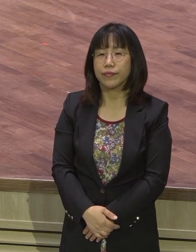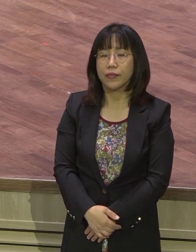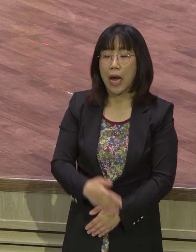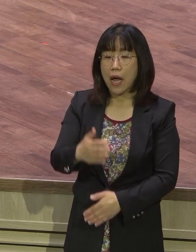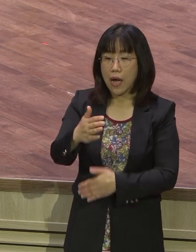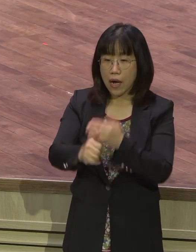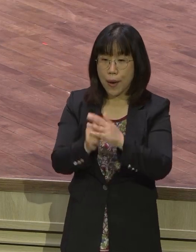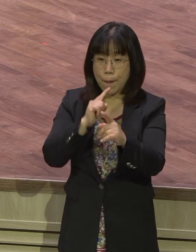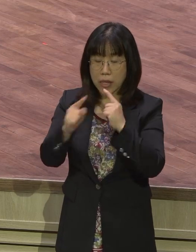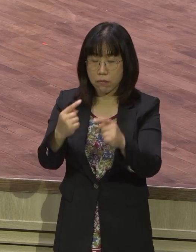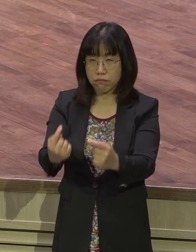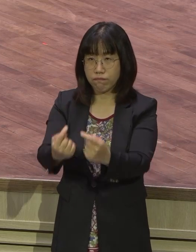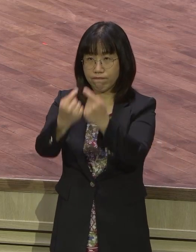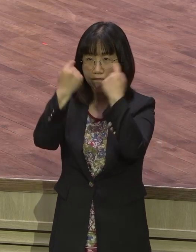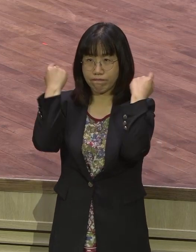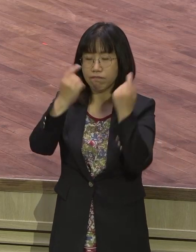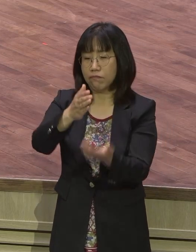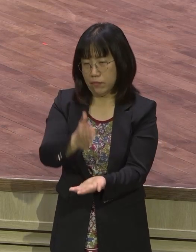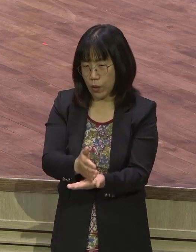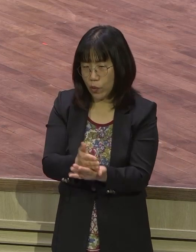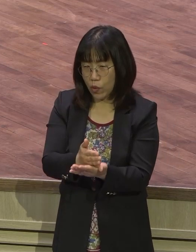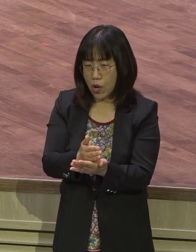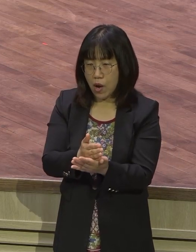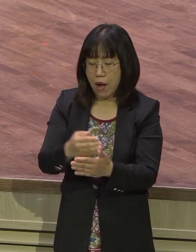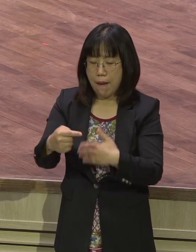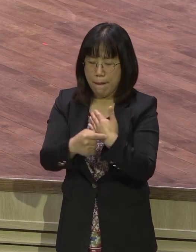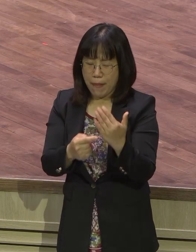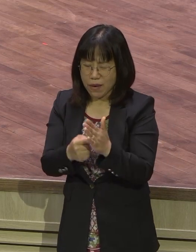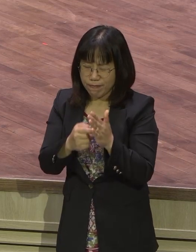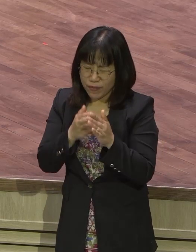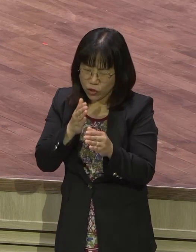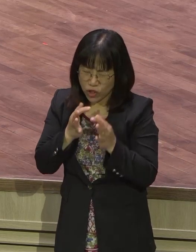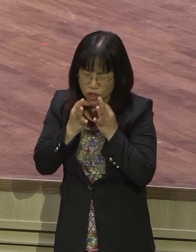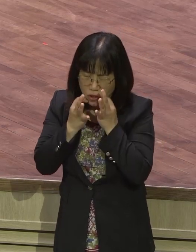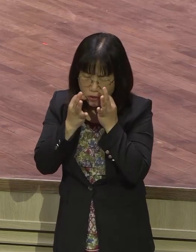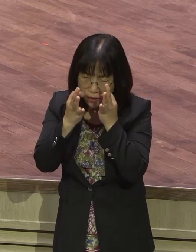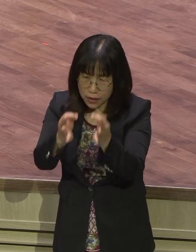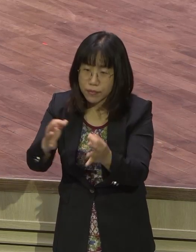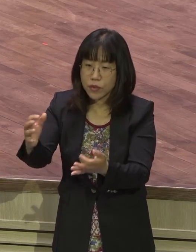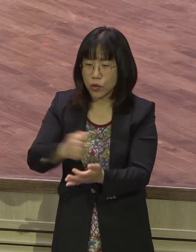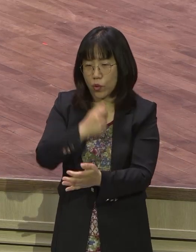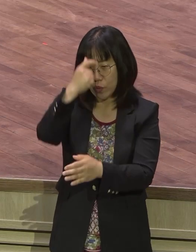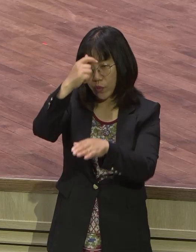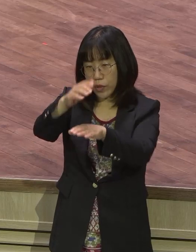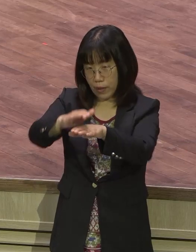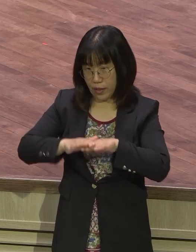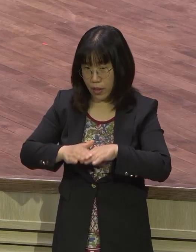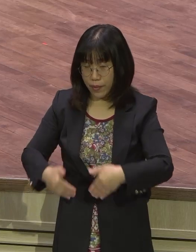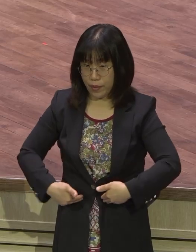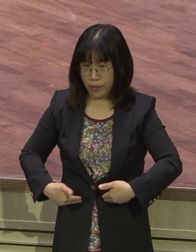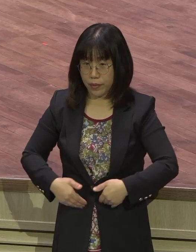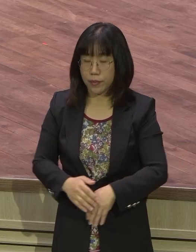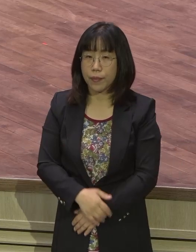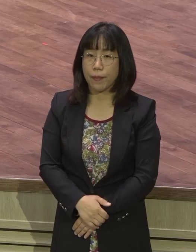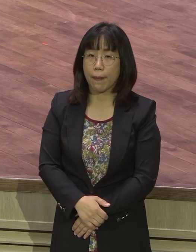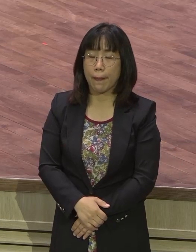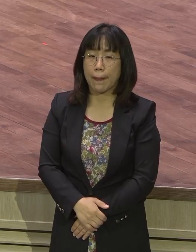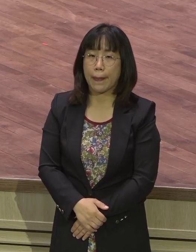말씀이 안 들어가요 그거 말고 중심을 다해서 중심을 다해서 한마디로